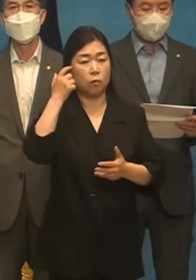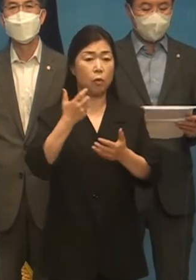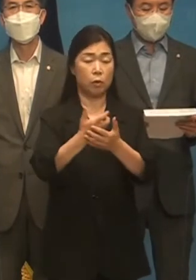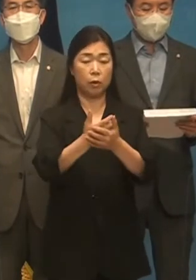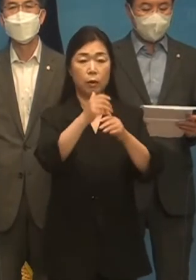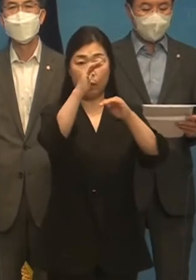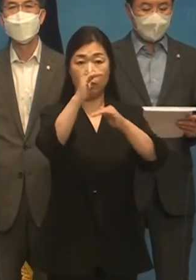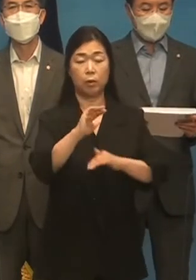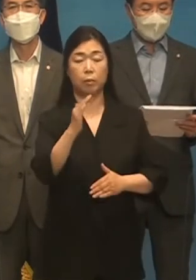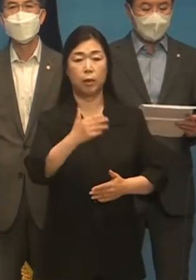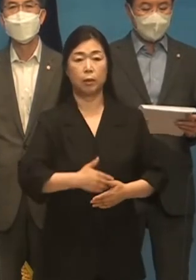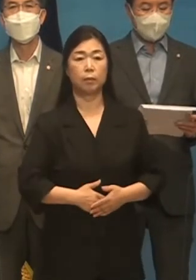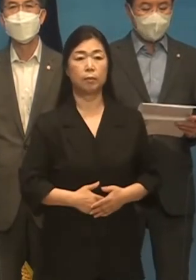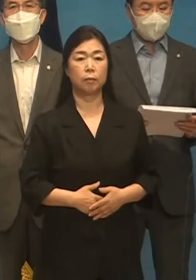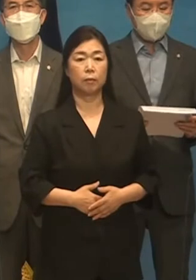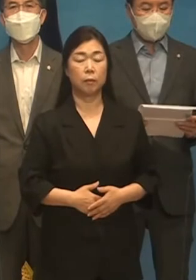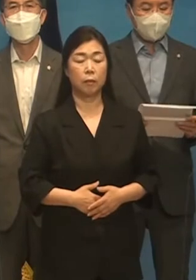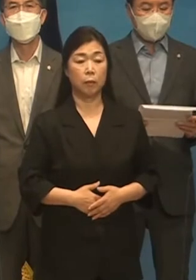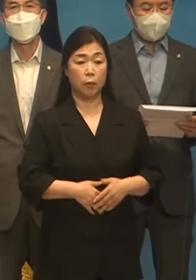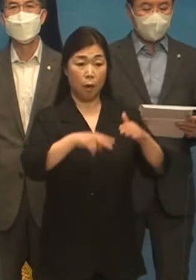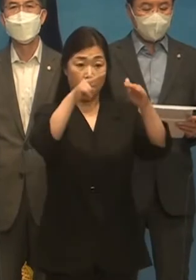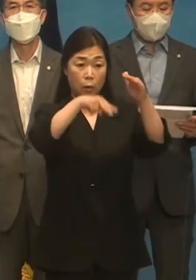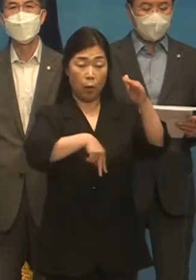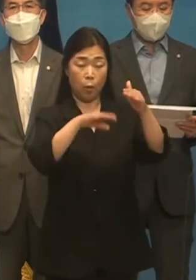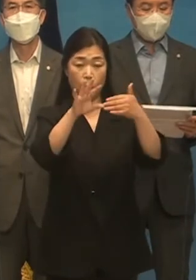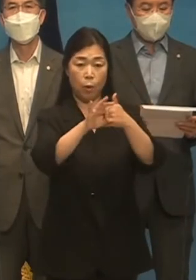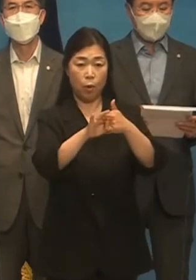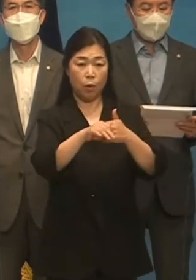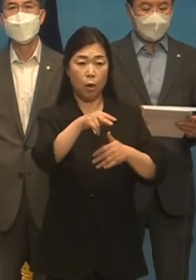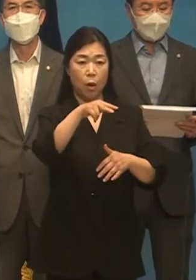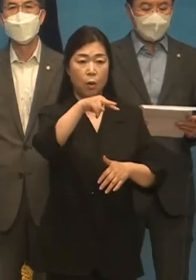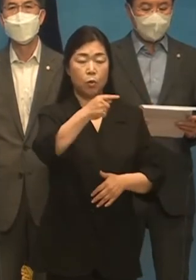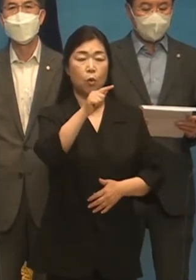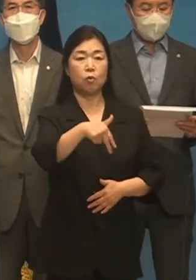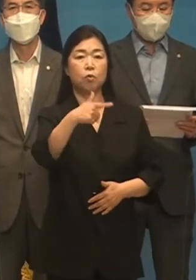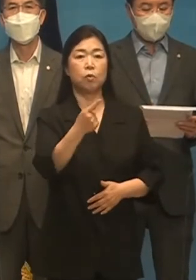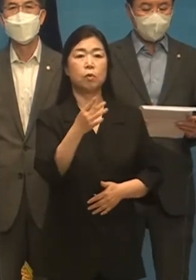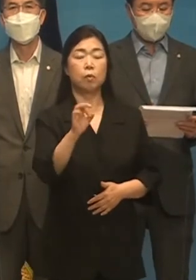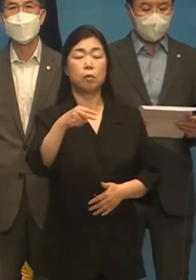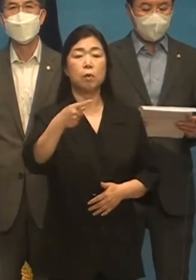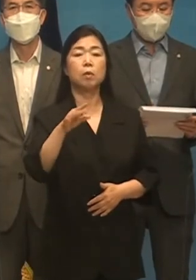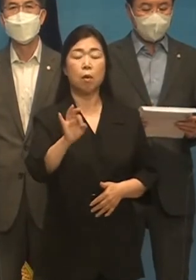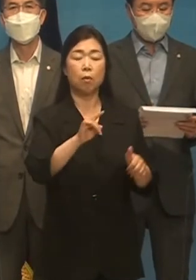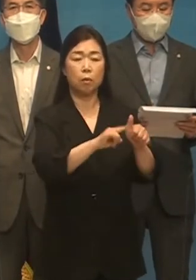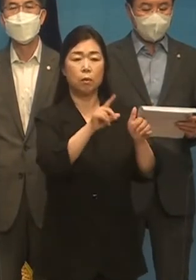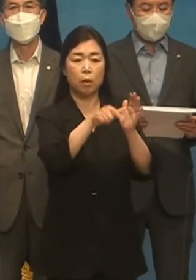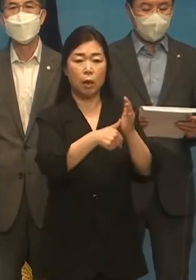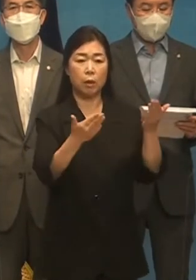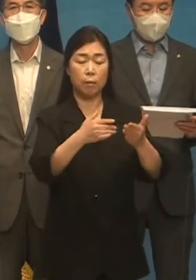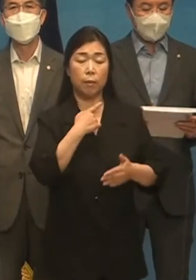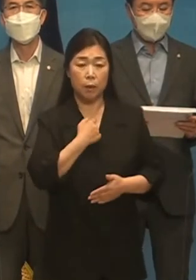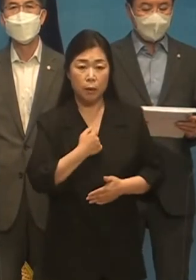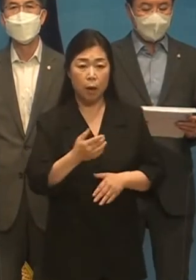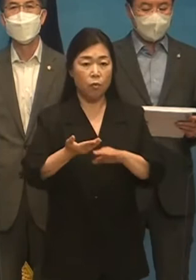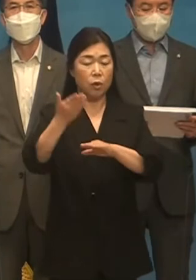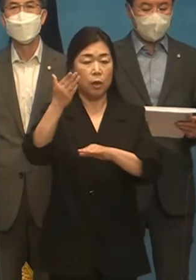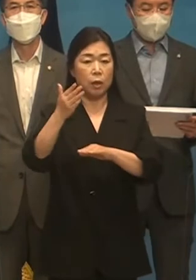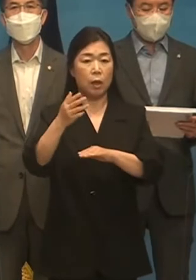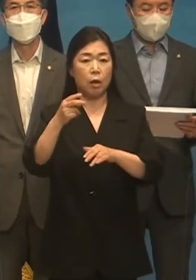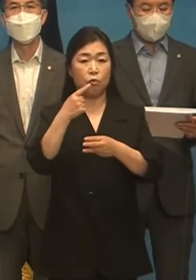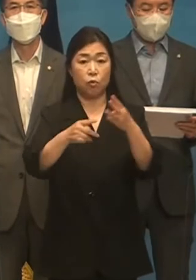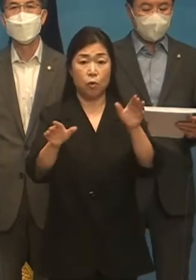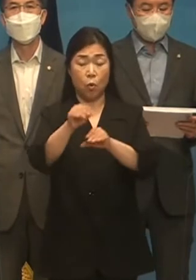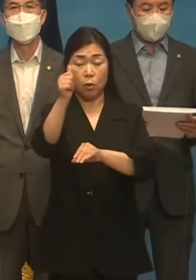있습니다. 기사에 따르면 손준성 당시 대검 수사정보정책관이 상관인 윤 전 총장과 그의